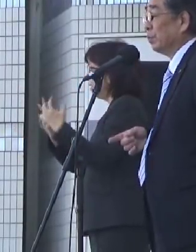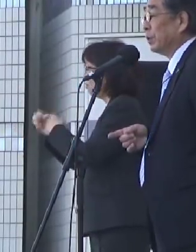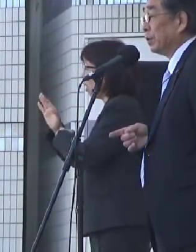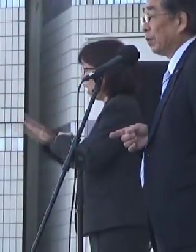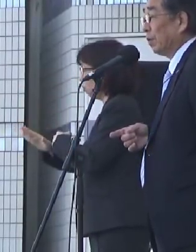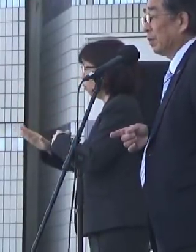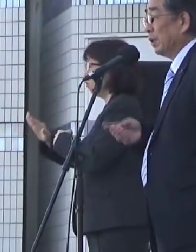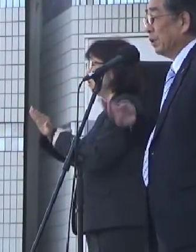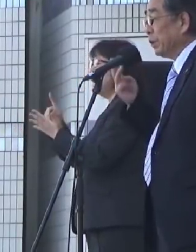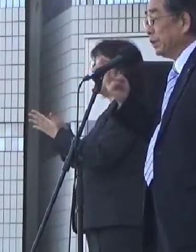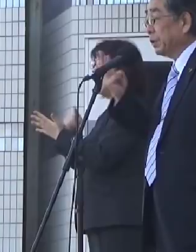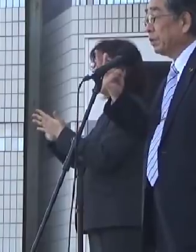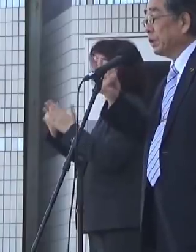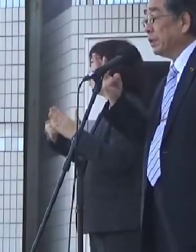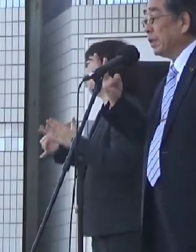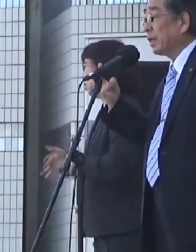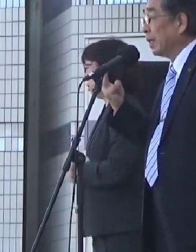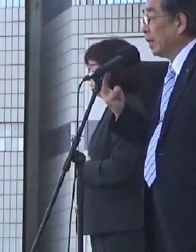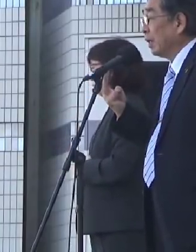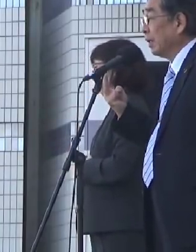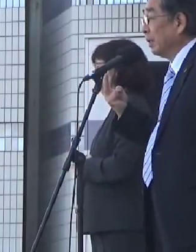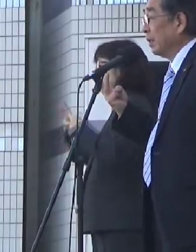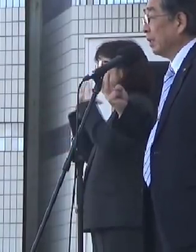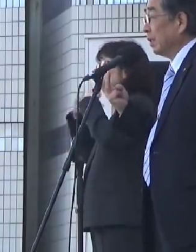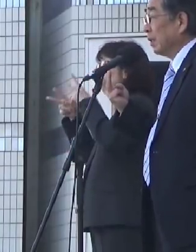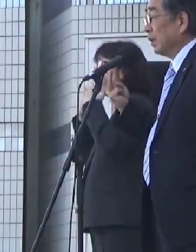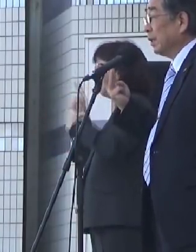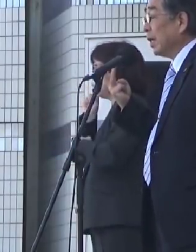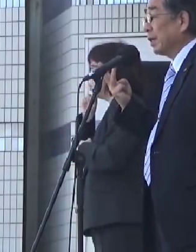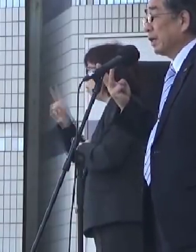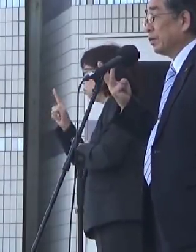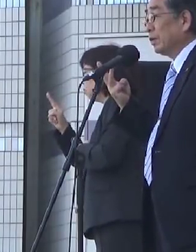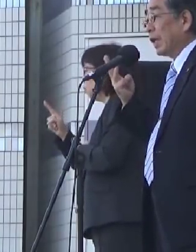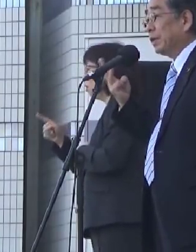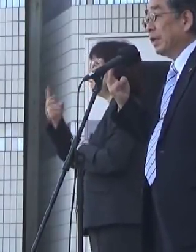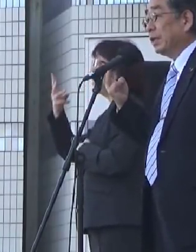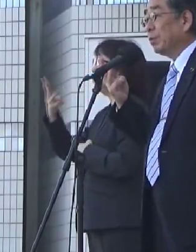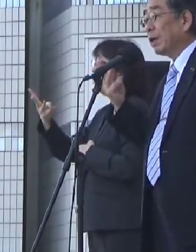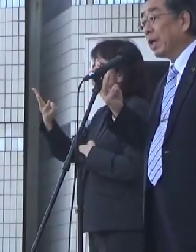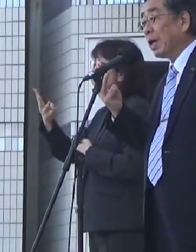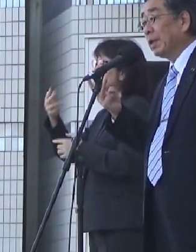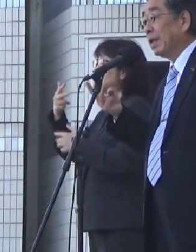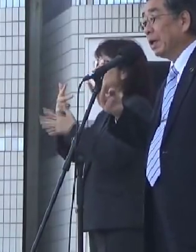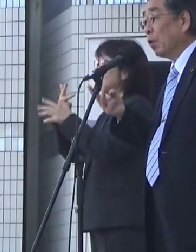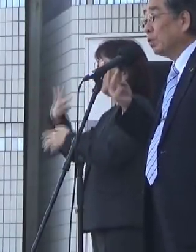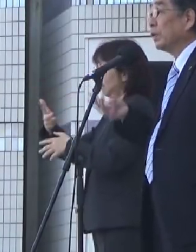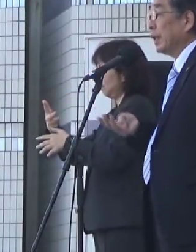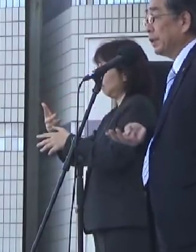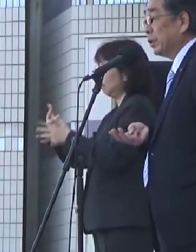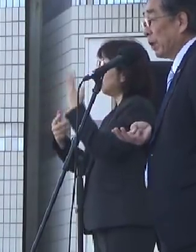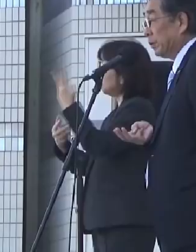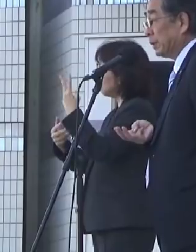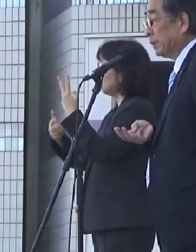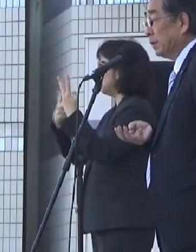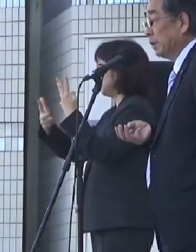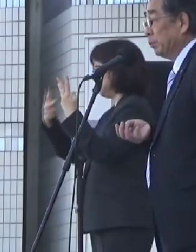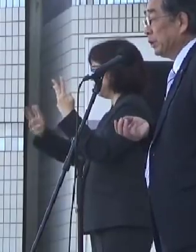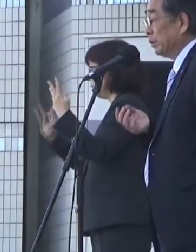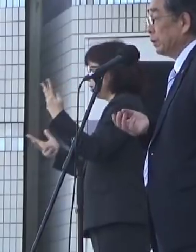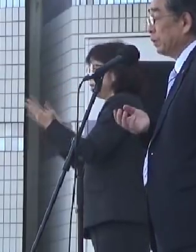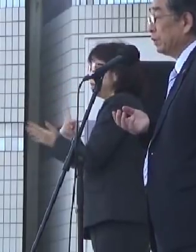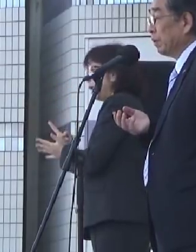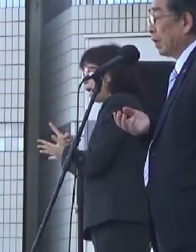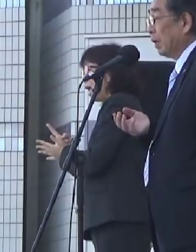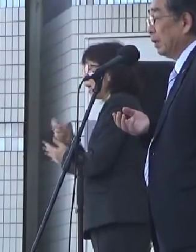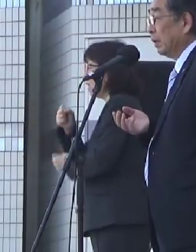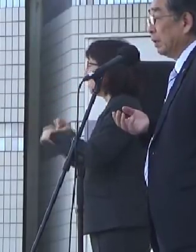ニュースを見ると3つの市だけが避難計画を策定しましたって報道されてしまうんです。